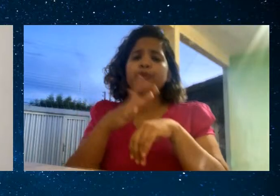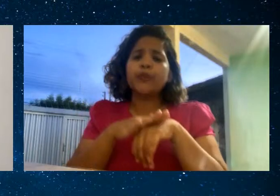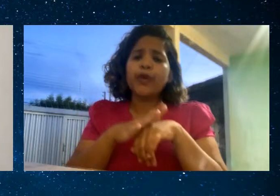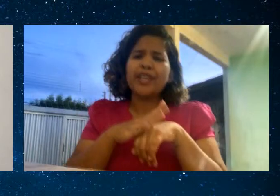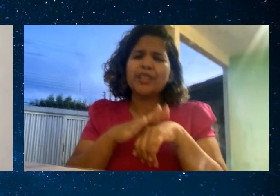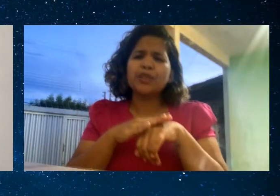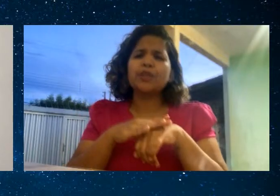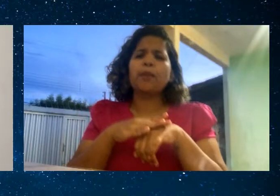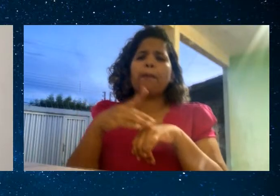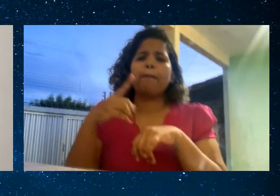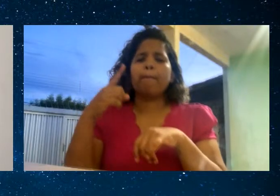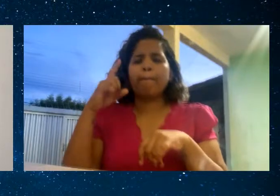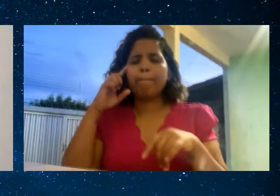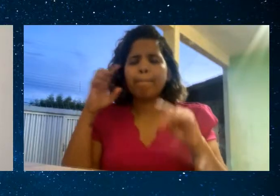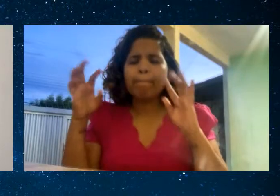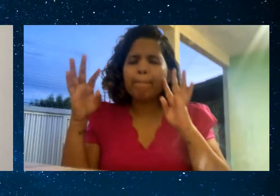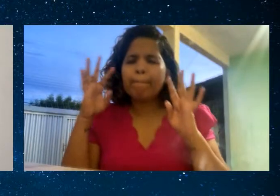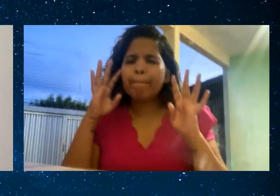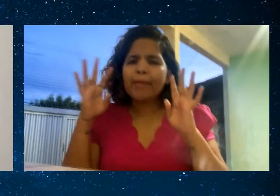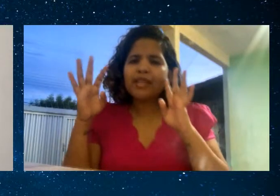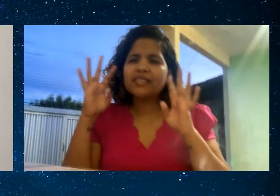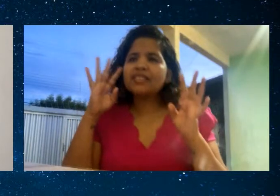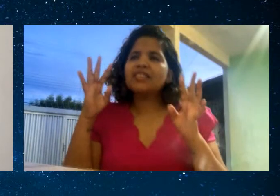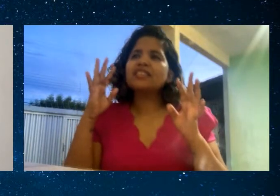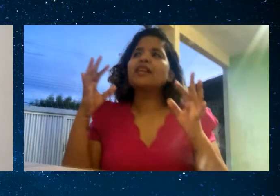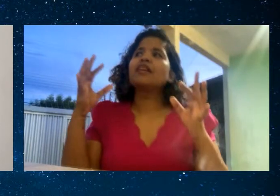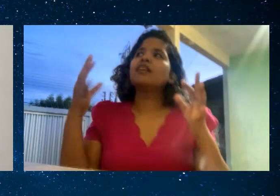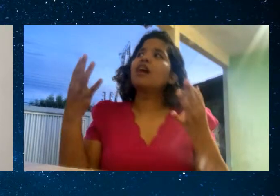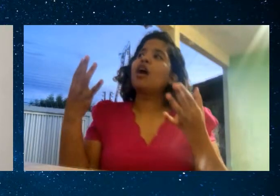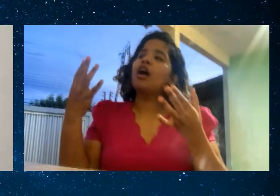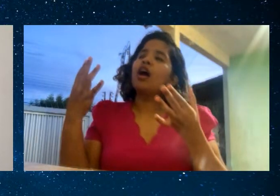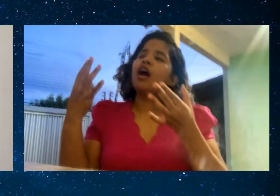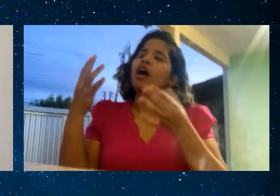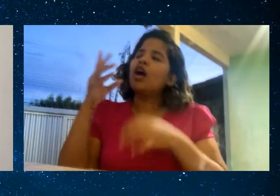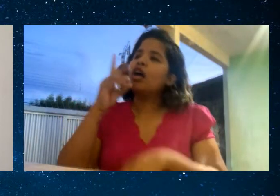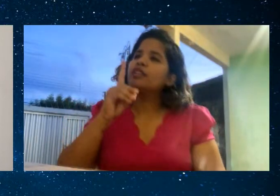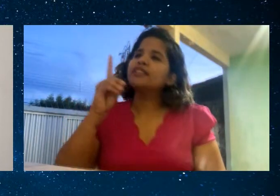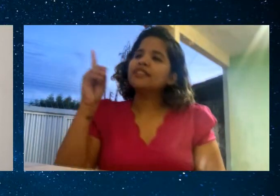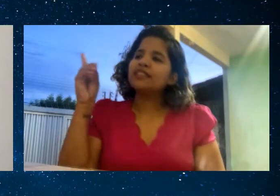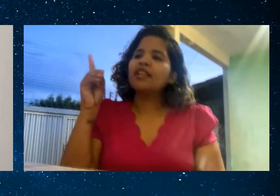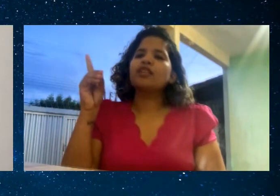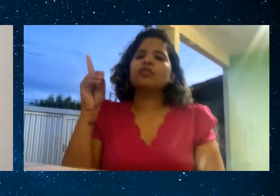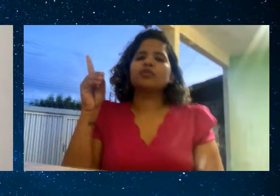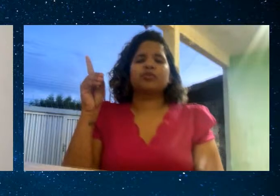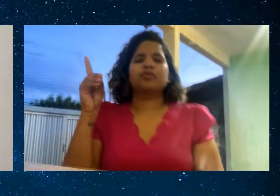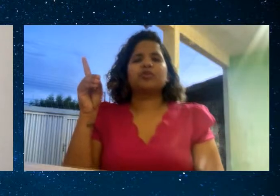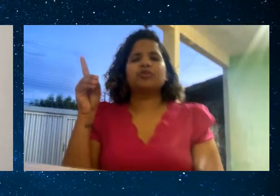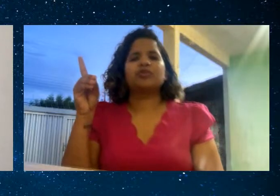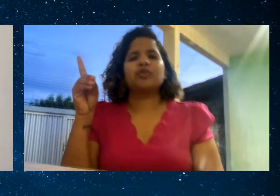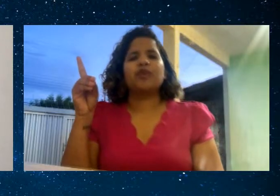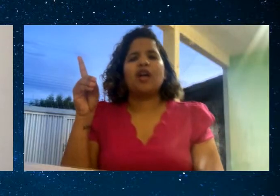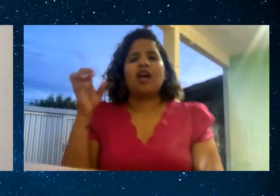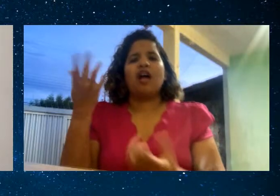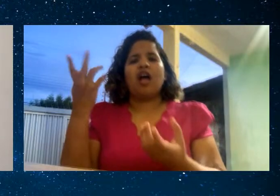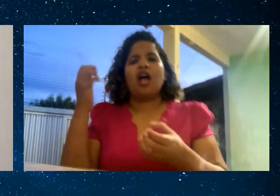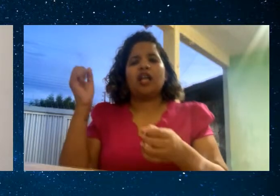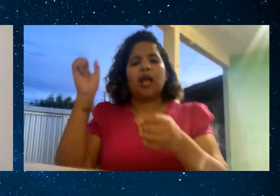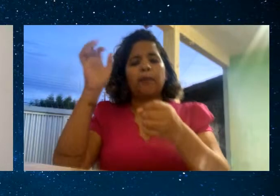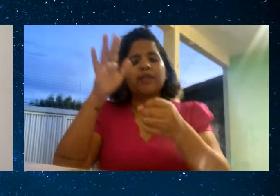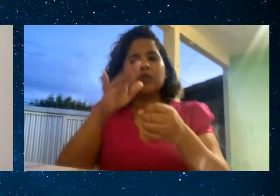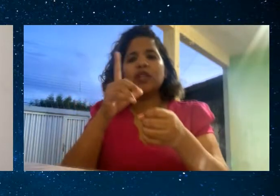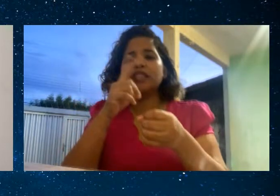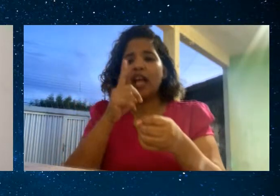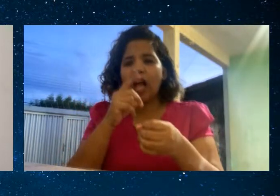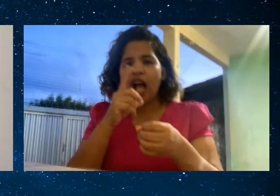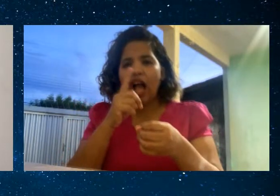elevando os pensamentos a Deus nas melhores vibrações que essa água possa fortalecer essa pessoa